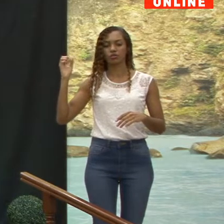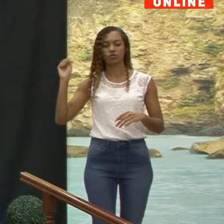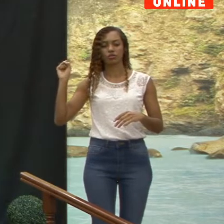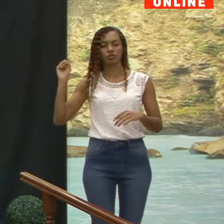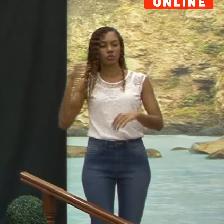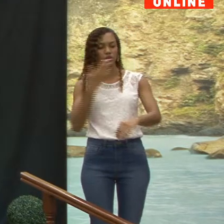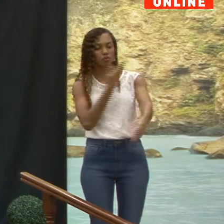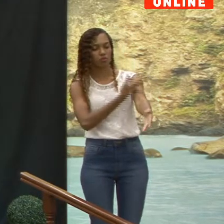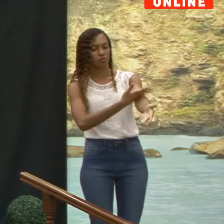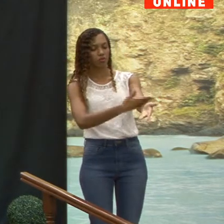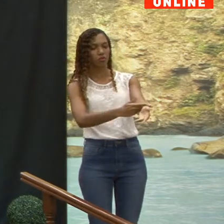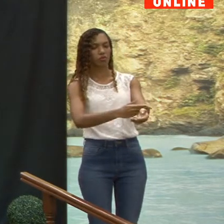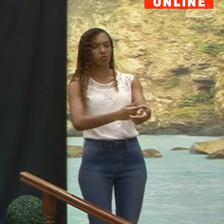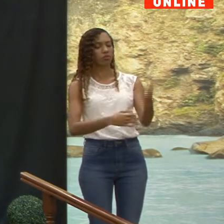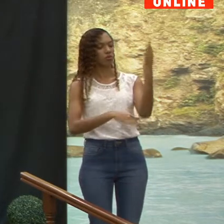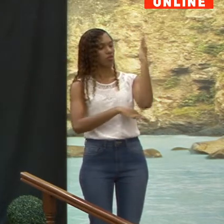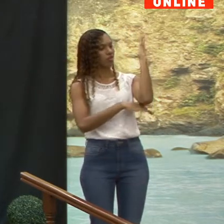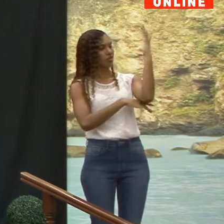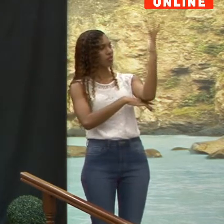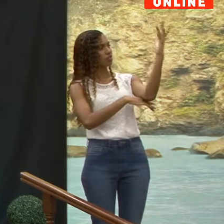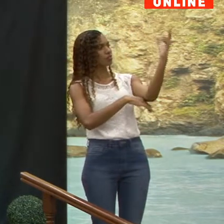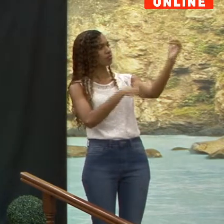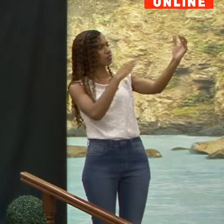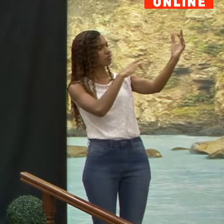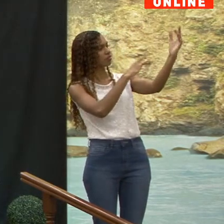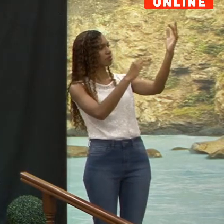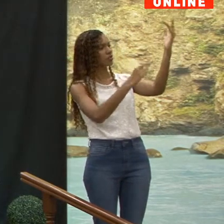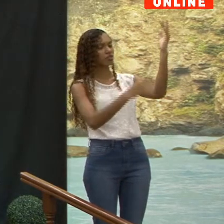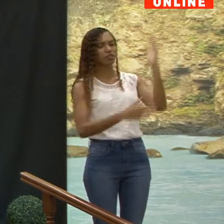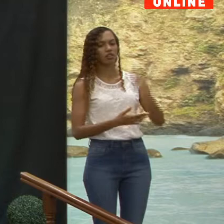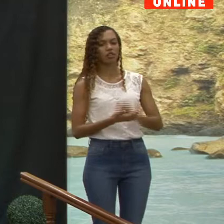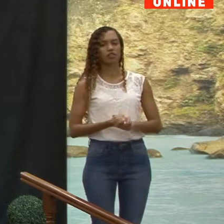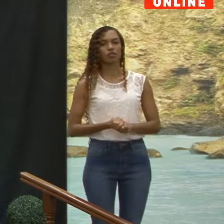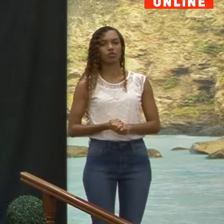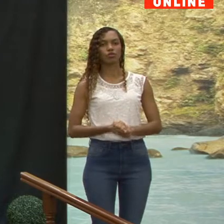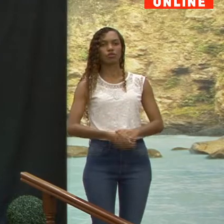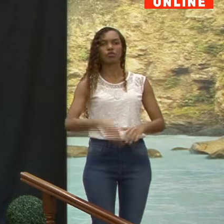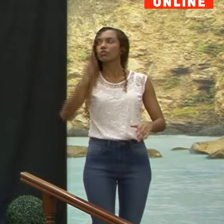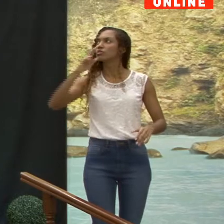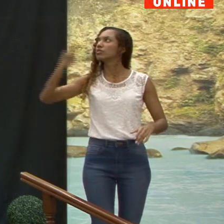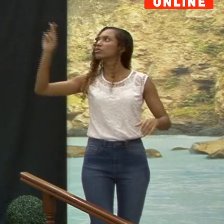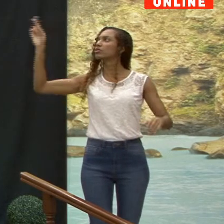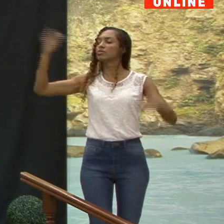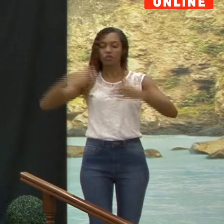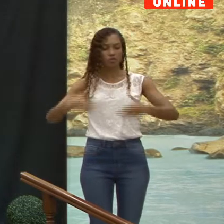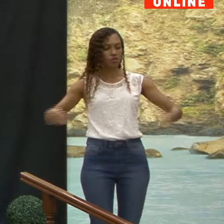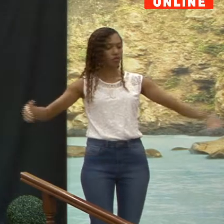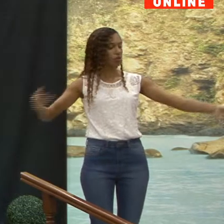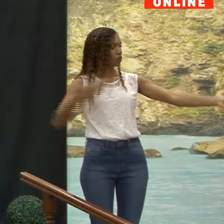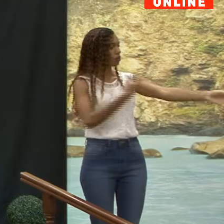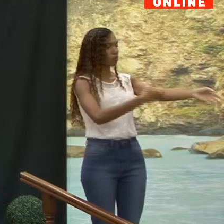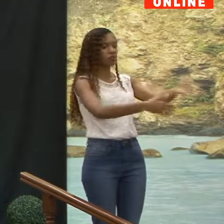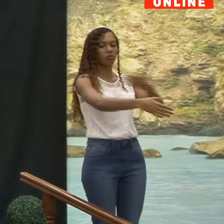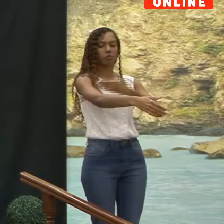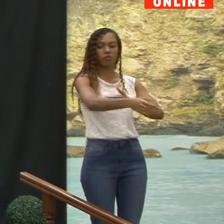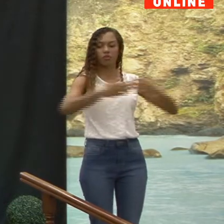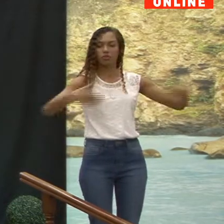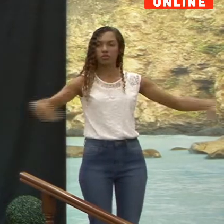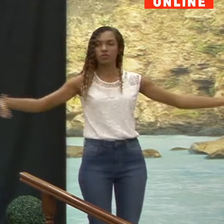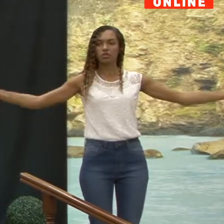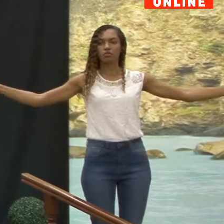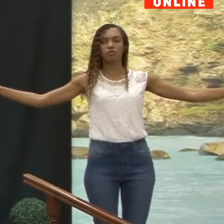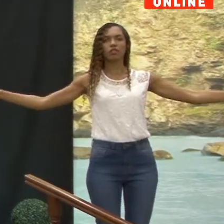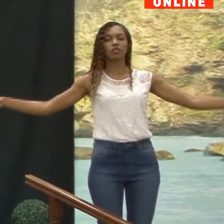de lenços brancos. O Senhor está de braços abertos para receber a igreja pródiga de volta, colocar